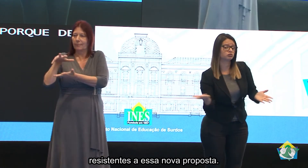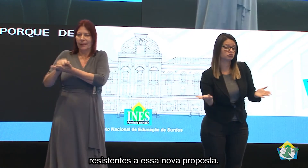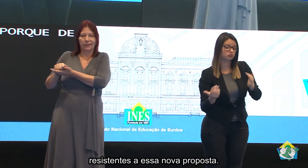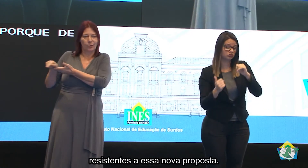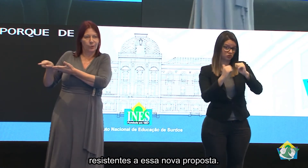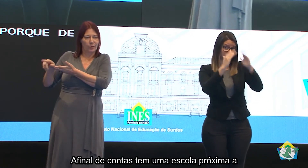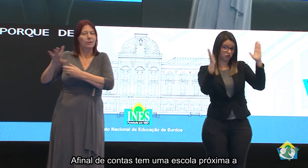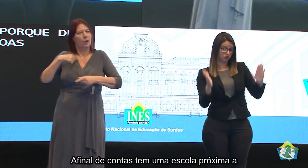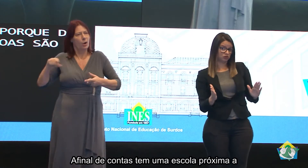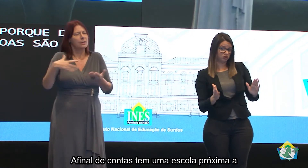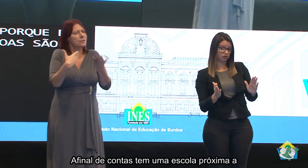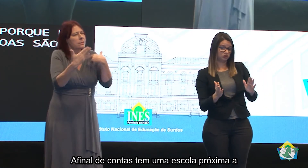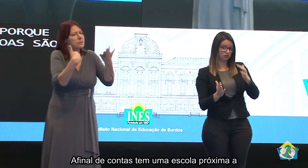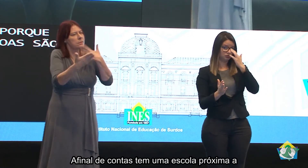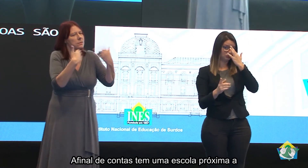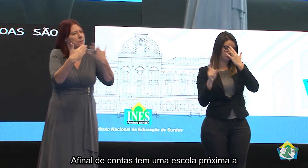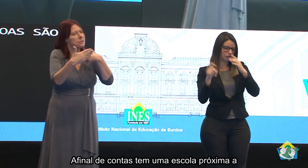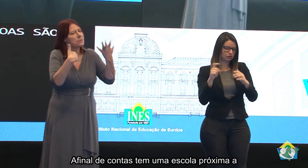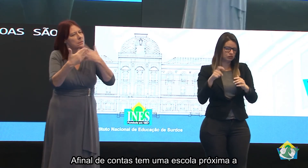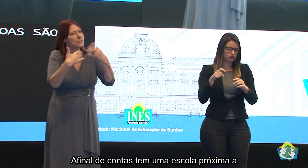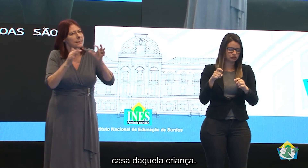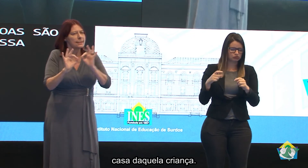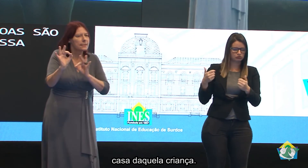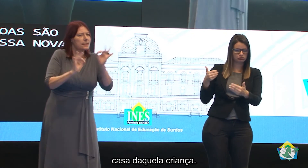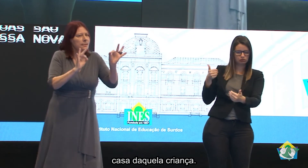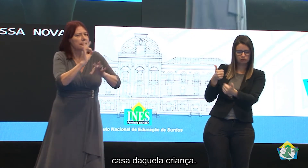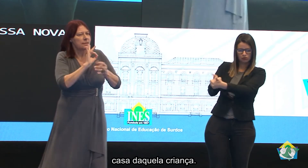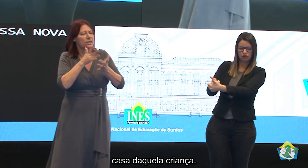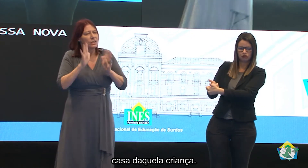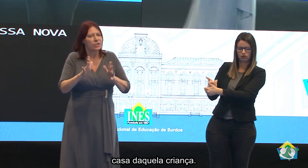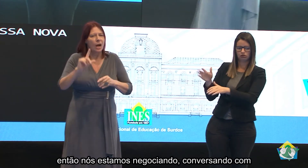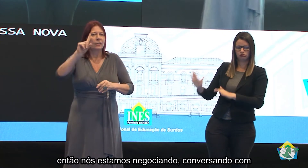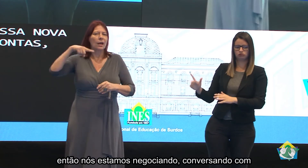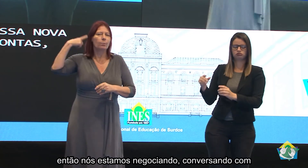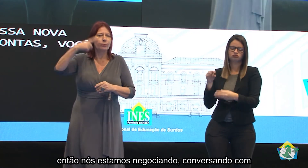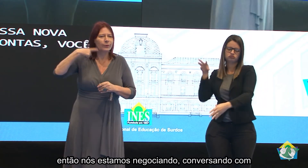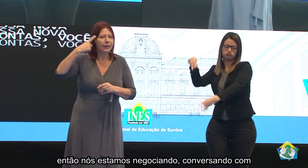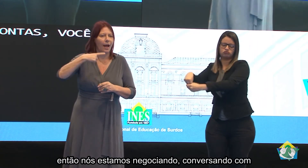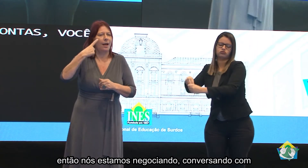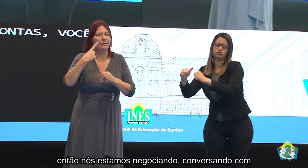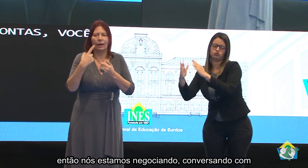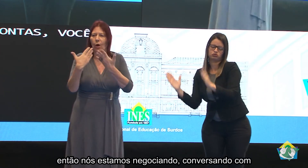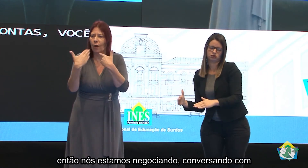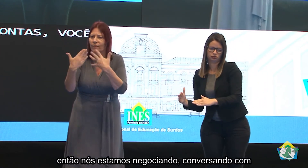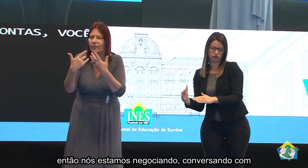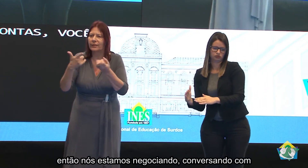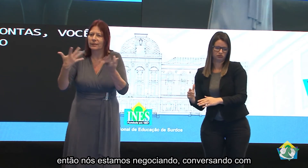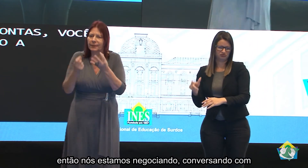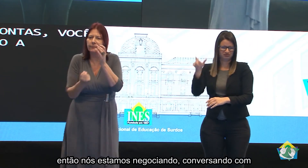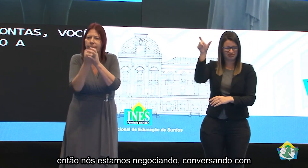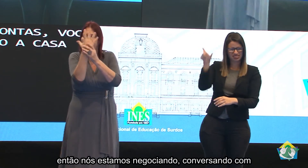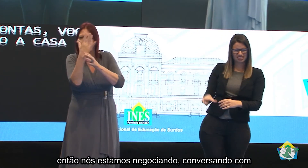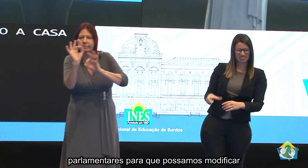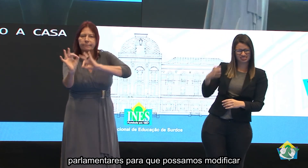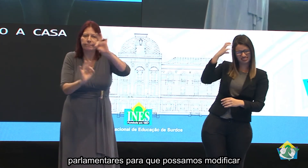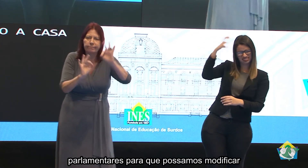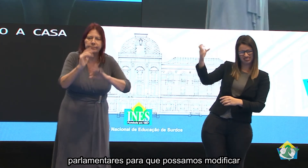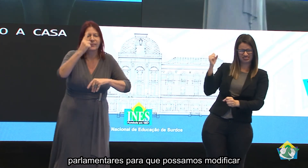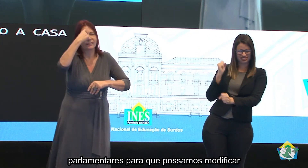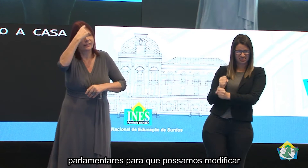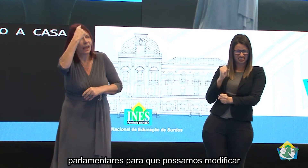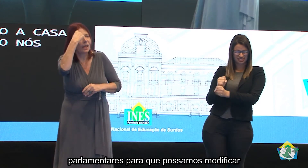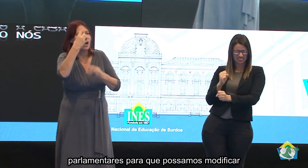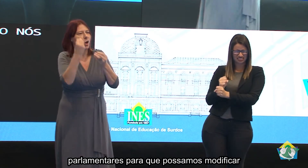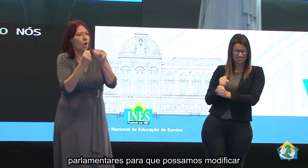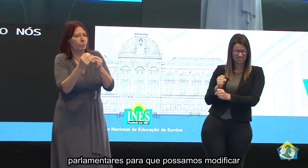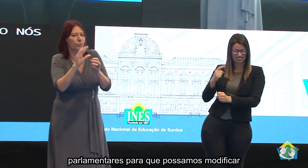nova proposta. Afinal de contas, tem uma escola próxima à casa daquela criança. Então, nós estamos negociando, conversando com